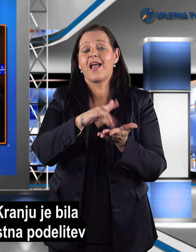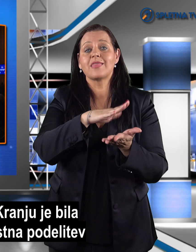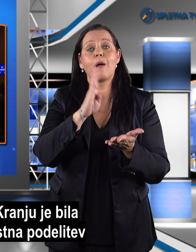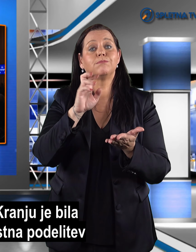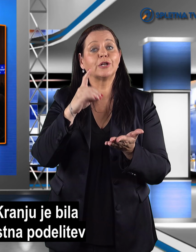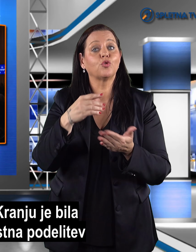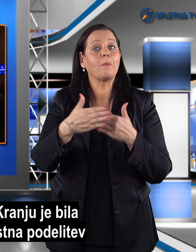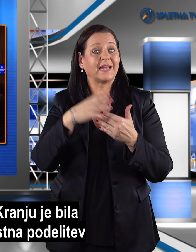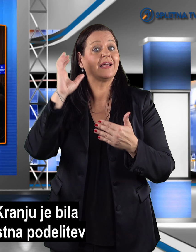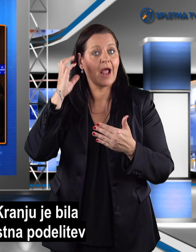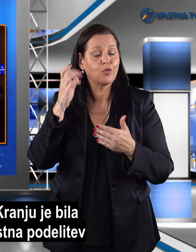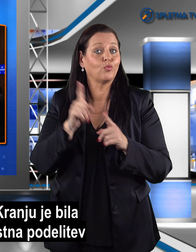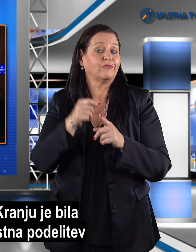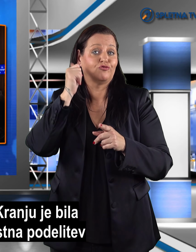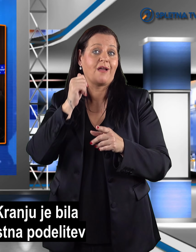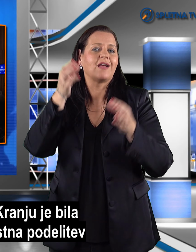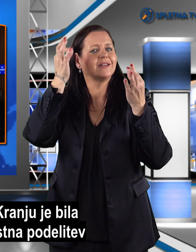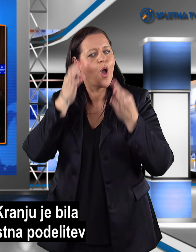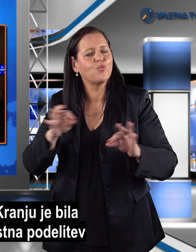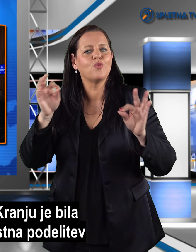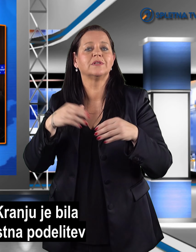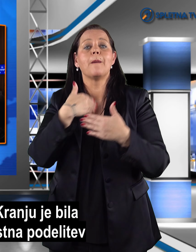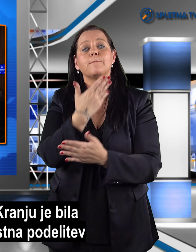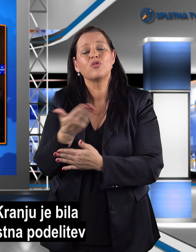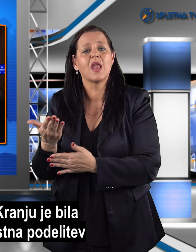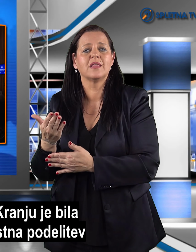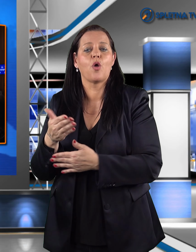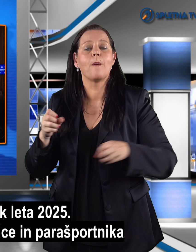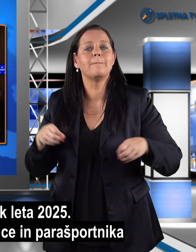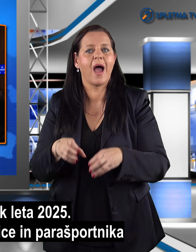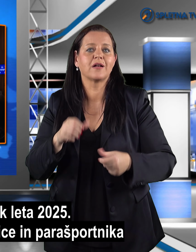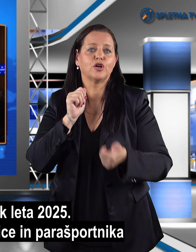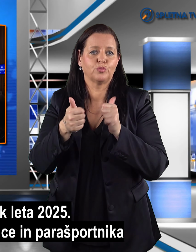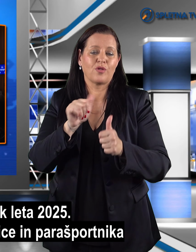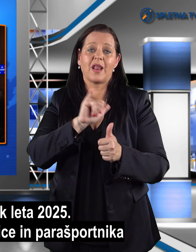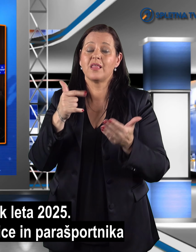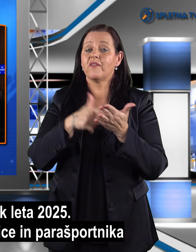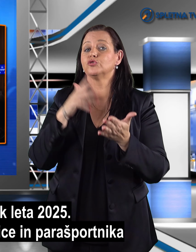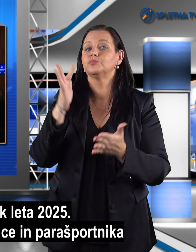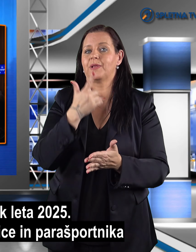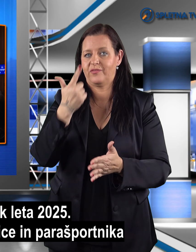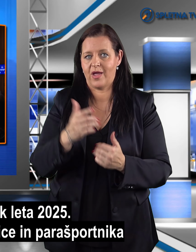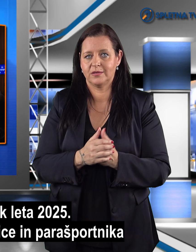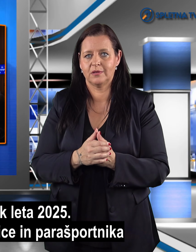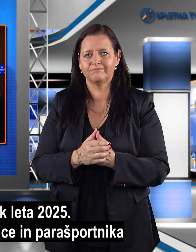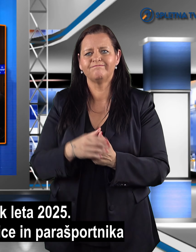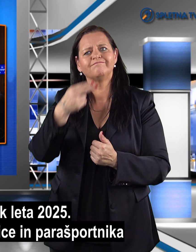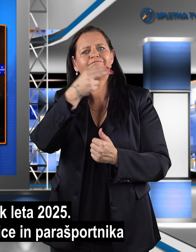Na Brdu pri Kranju je bila včeraj slavnostna podelitev parašportnik leta 2025.